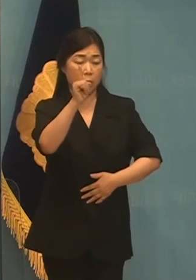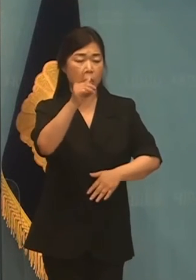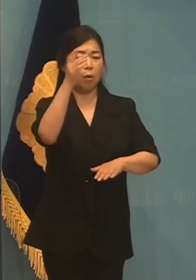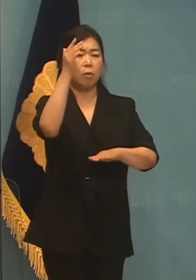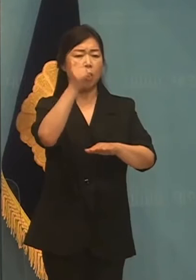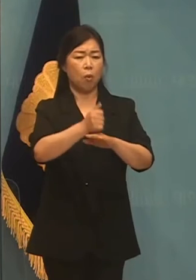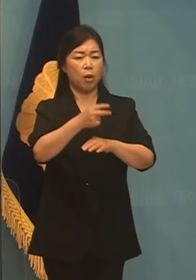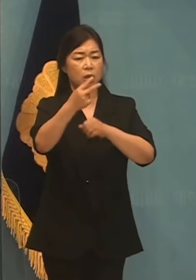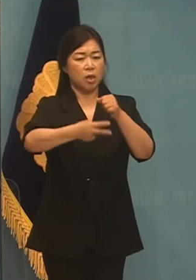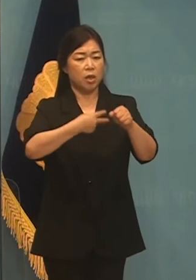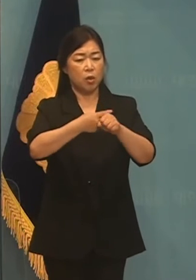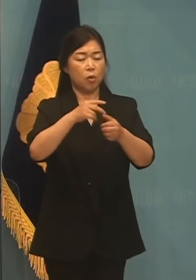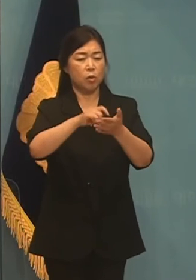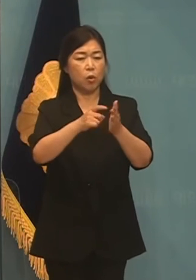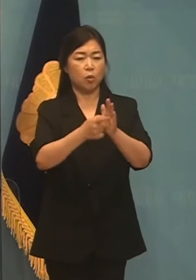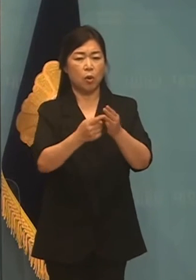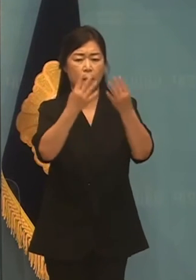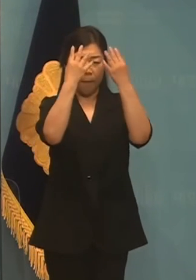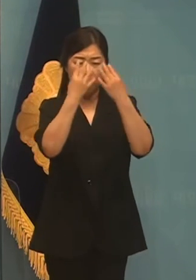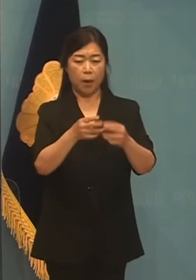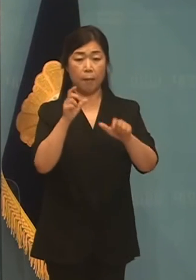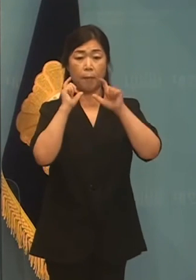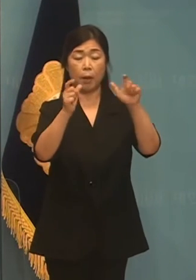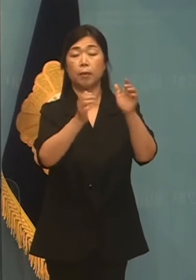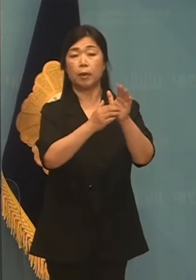2년 내외의 실형을 받았습니다.